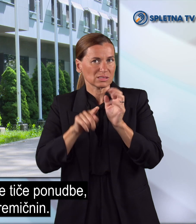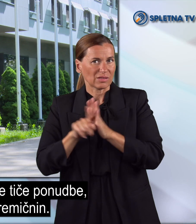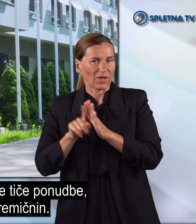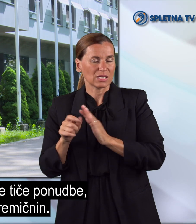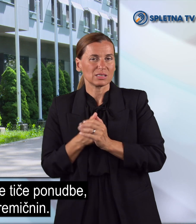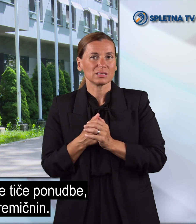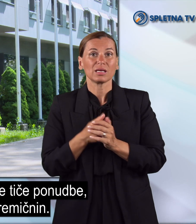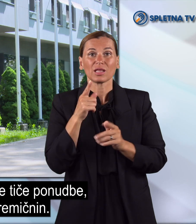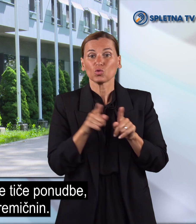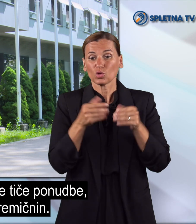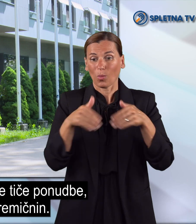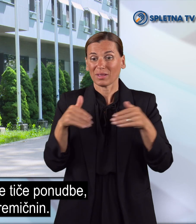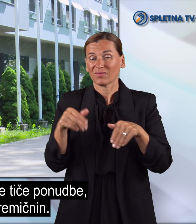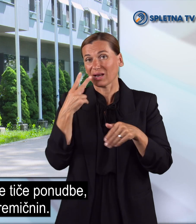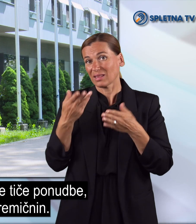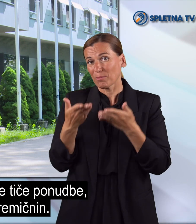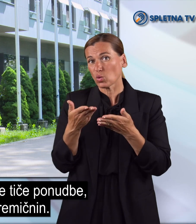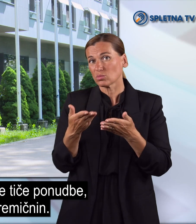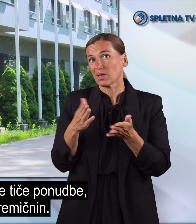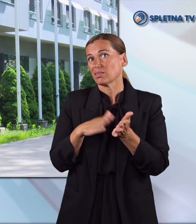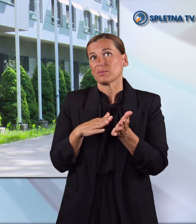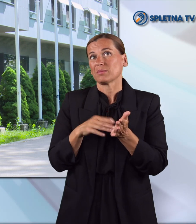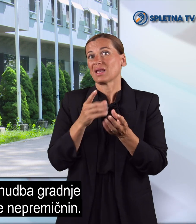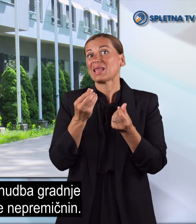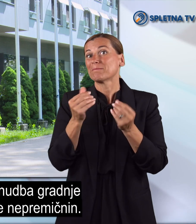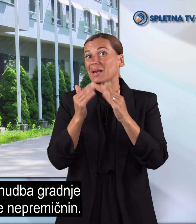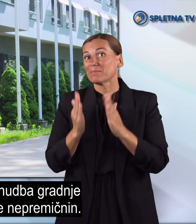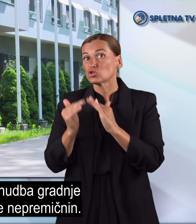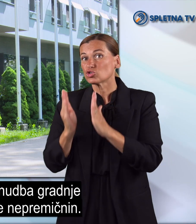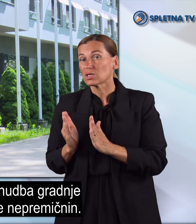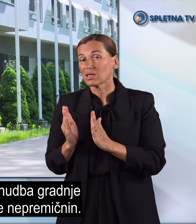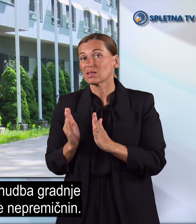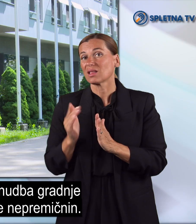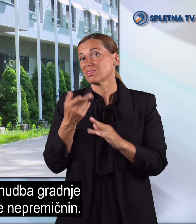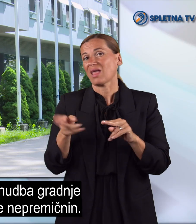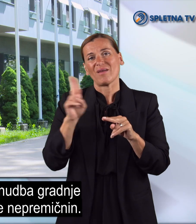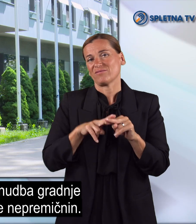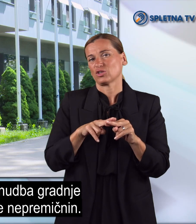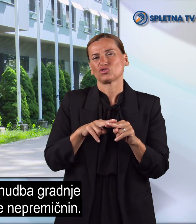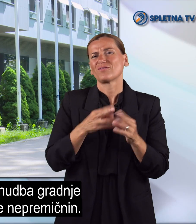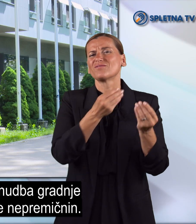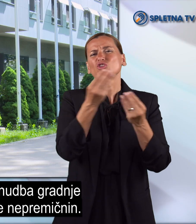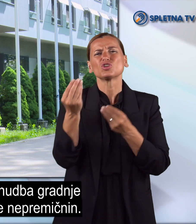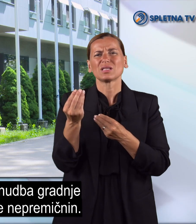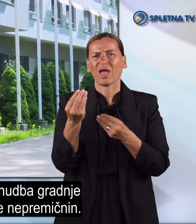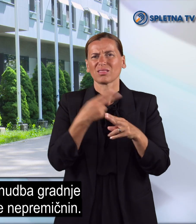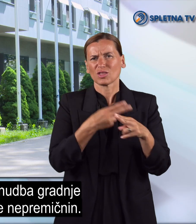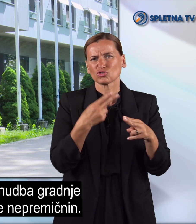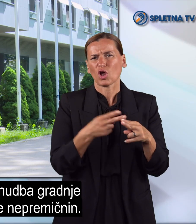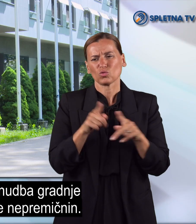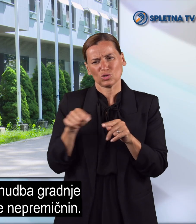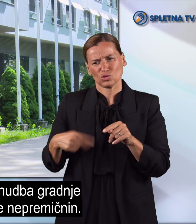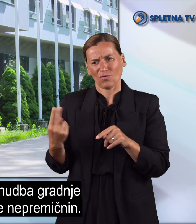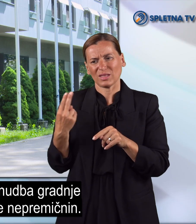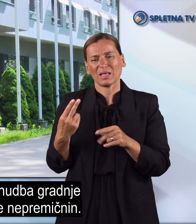tudi omejitve, kar se tiče ponudbe, zlasti nepremičnin, v večini držav, predvsem pa tudi v Sloveniji, ta omejena ponudba